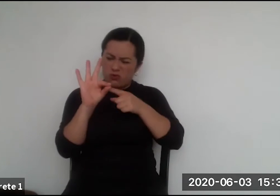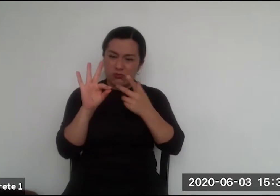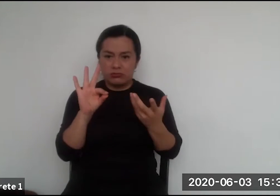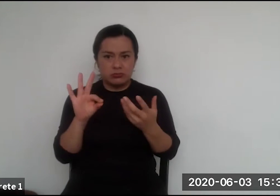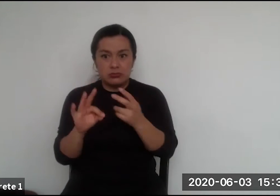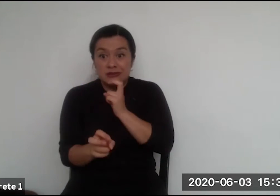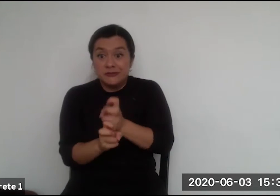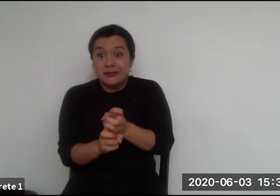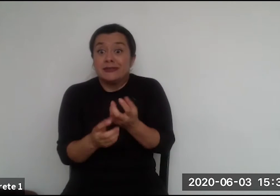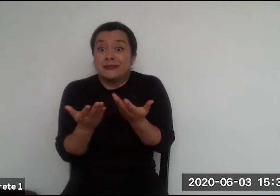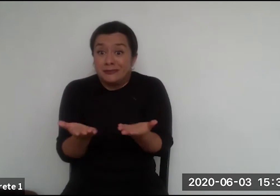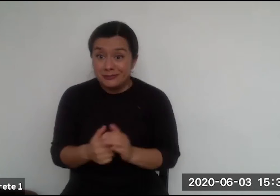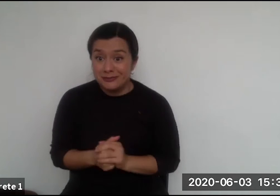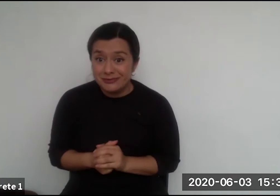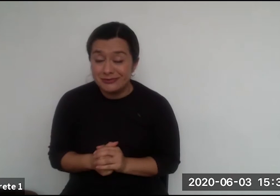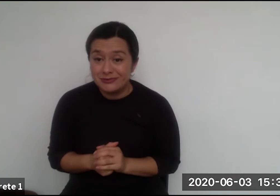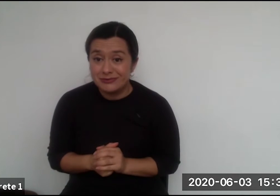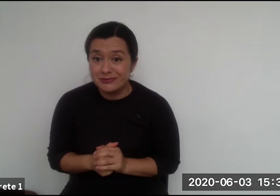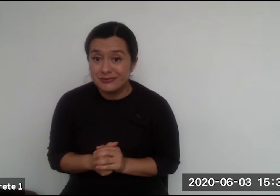muito